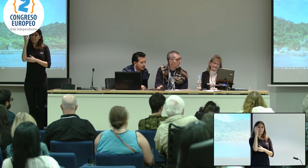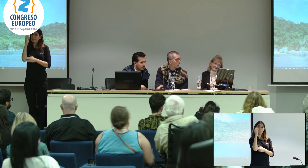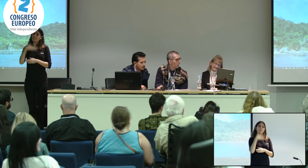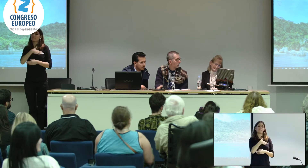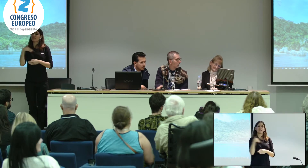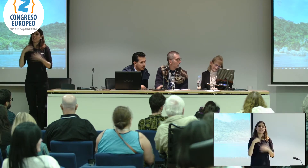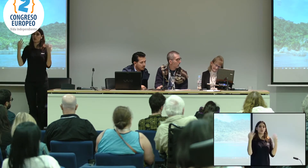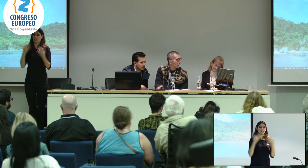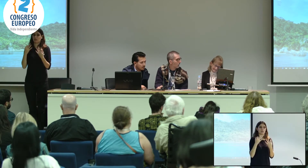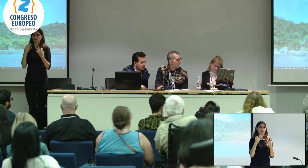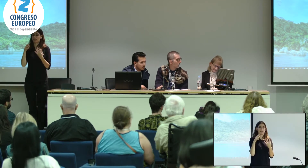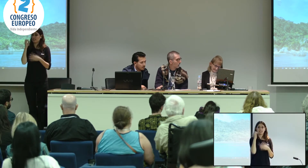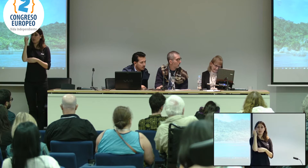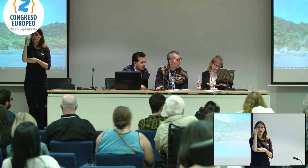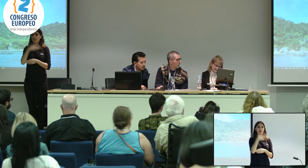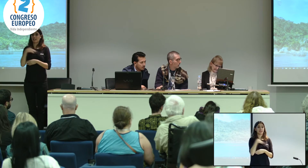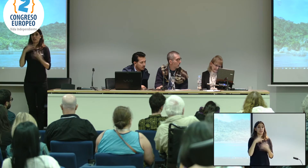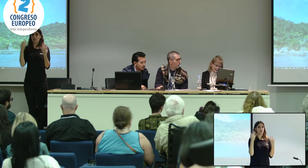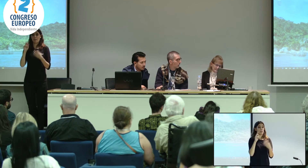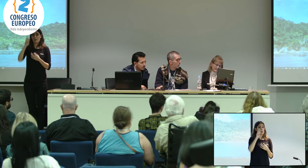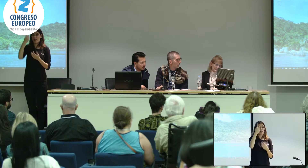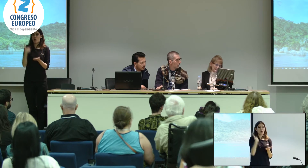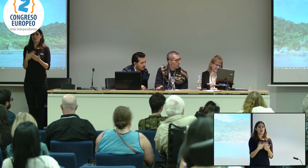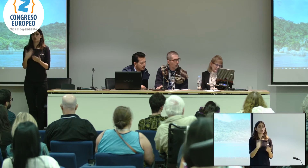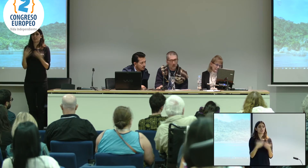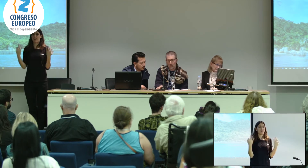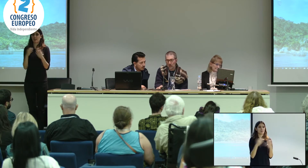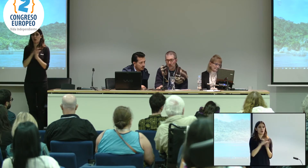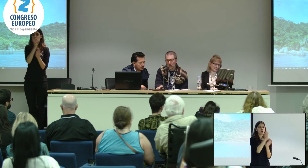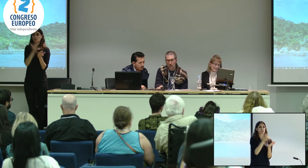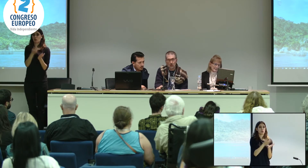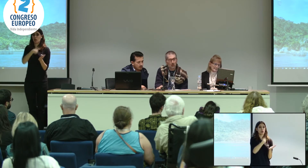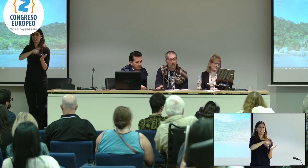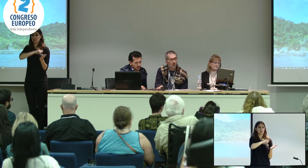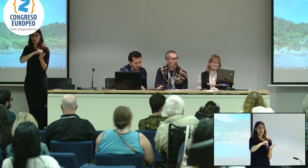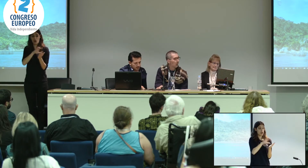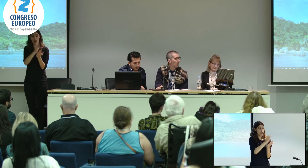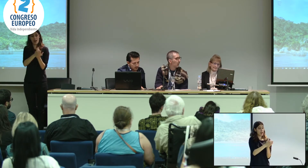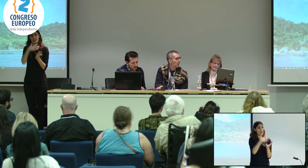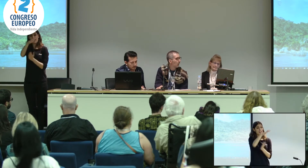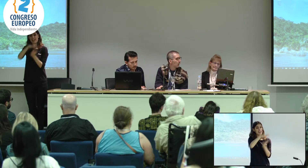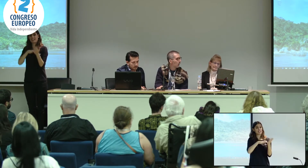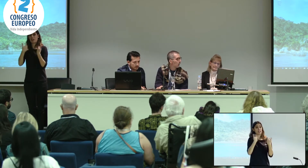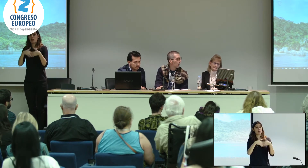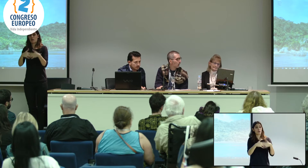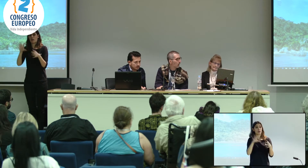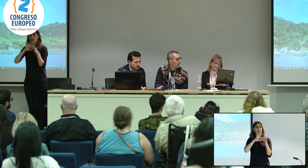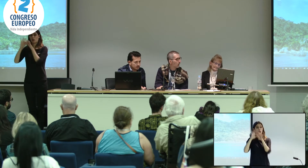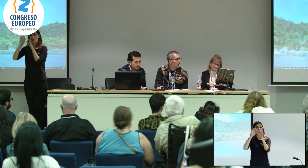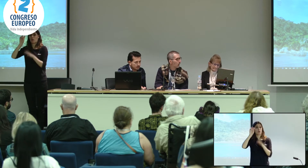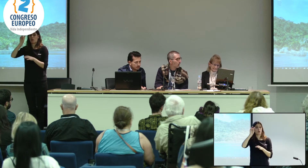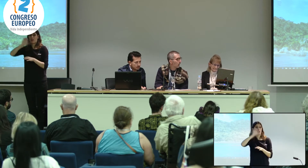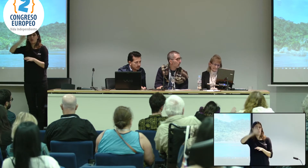pretendo lo siguiente. 1. Demostrar que la Constitución Española, el Tratado de Funcionamiento de la Unión Europea,